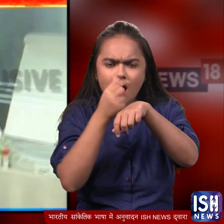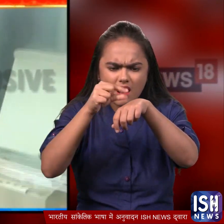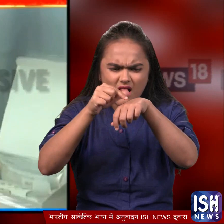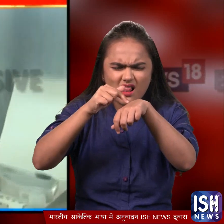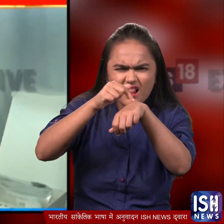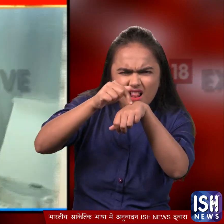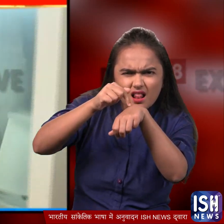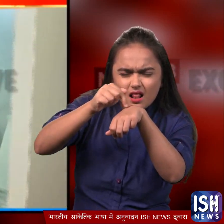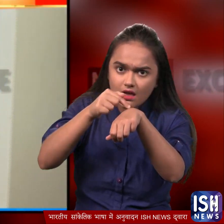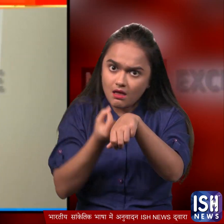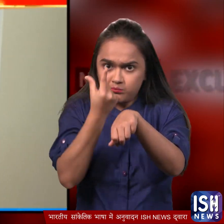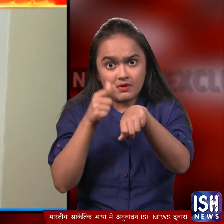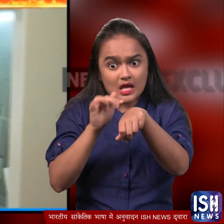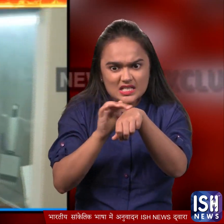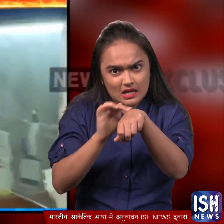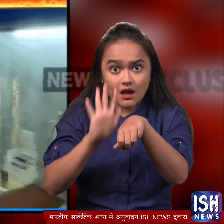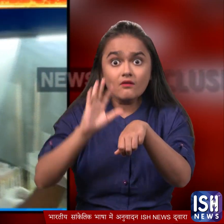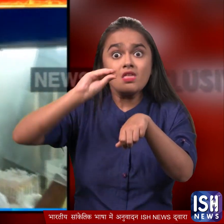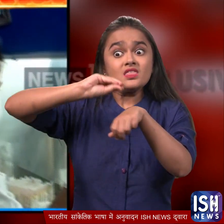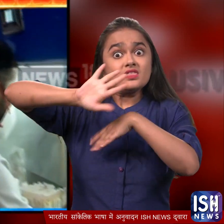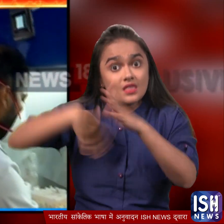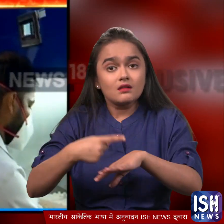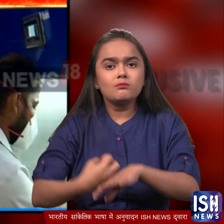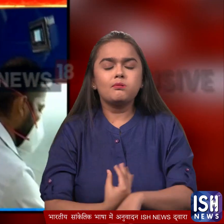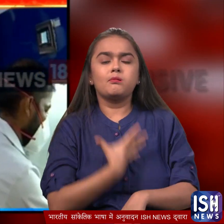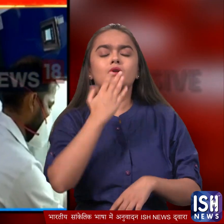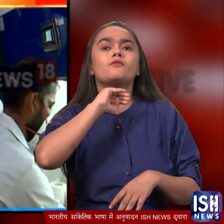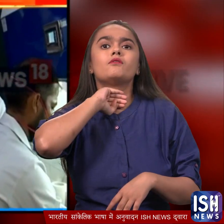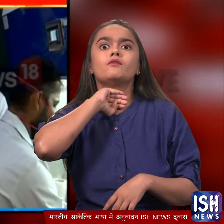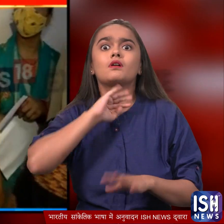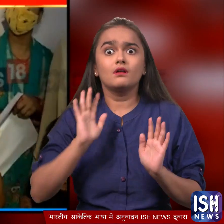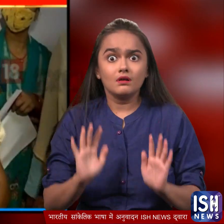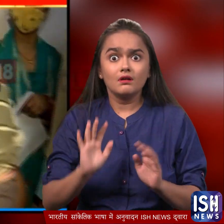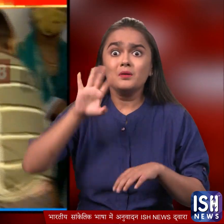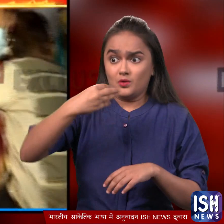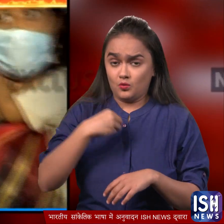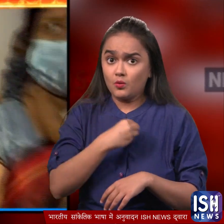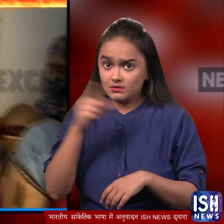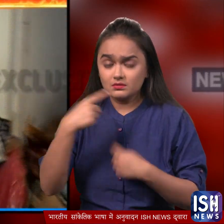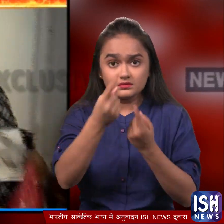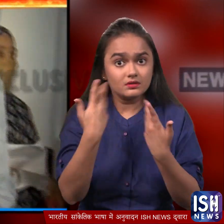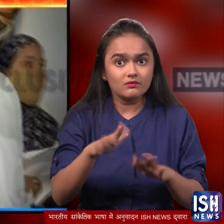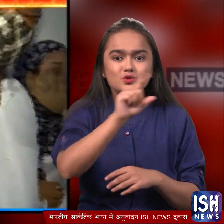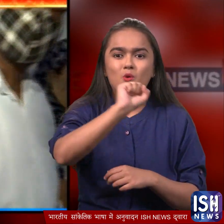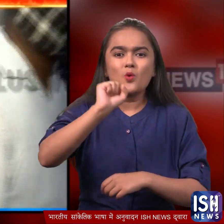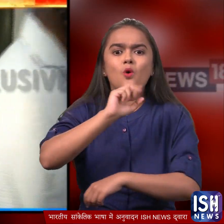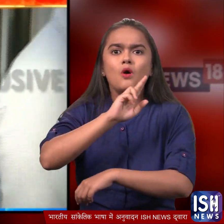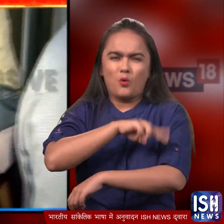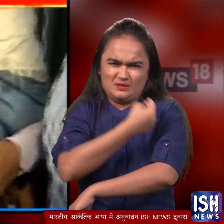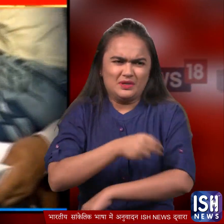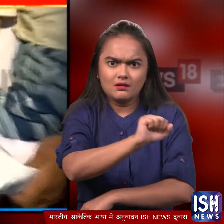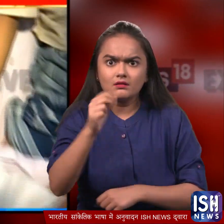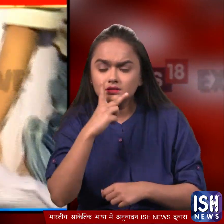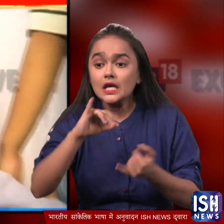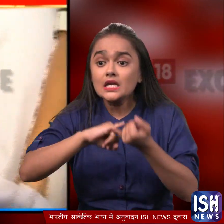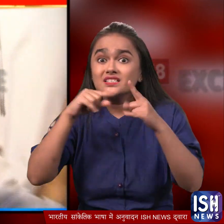सा पेप्यूल जिसे हम कहते हैं, छोटा सा लाल रंग का रैश होता है और उसके बाद फीवर होना शुरू होता है। हालांकि डॉक्टरों ने बताया कि उनके अस्पताल में स्क्रब